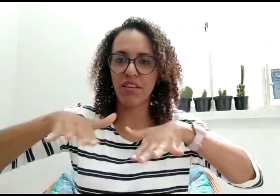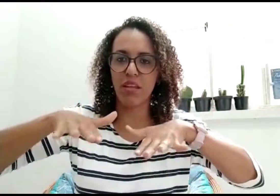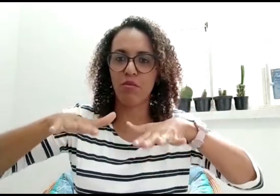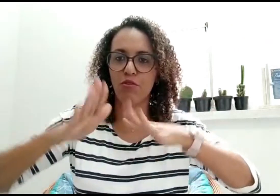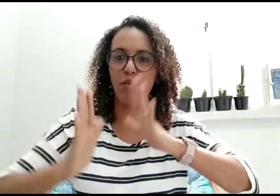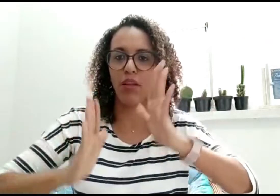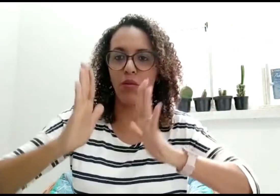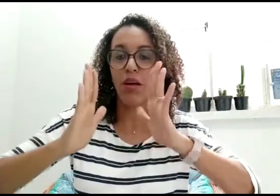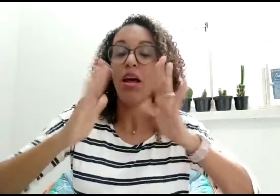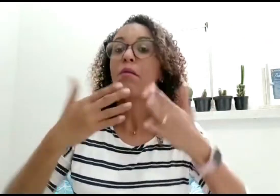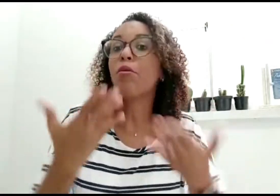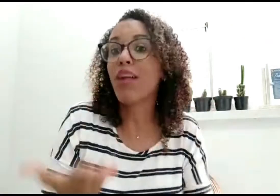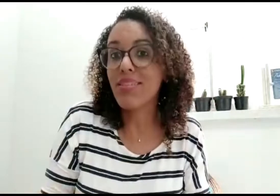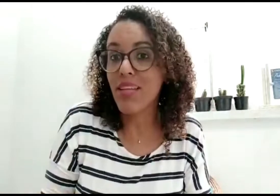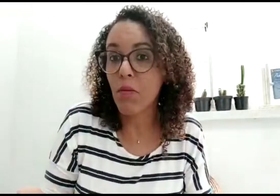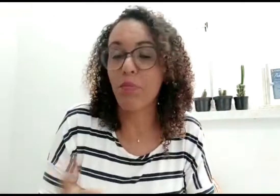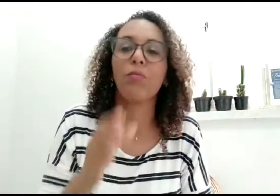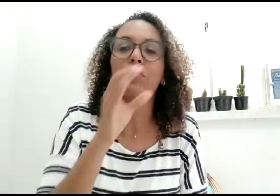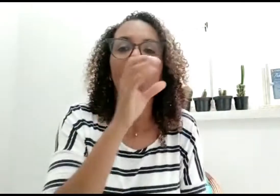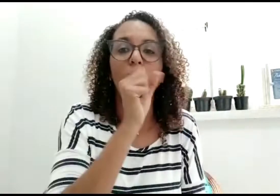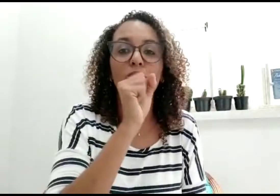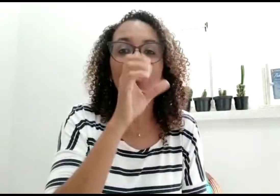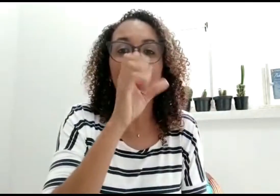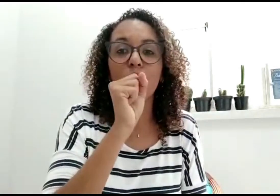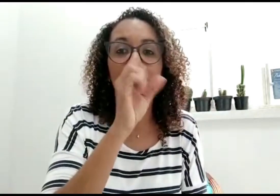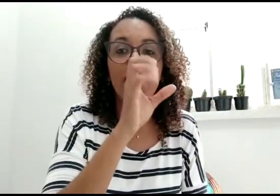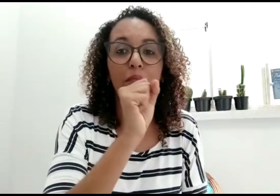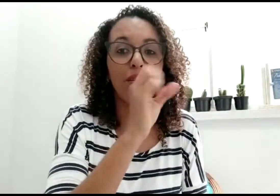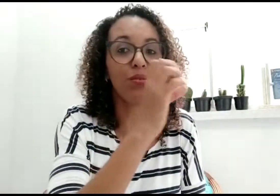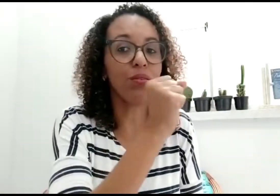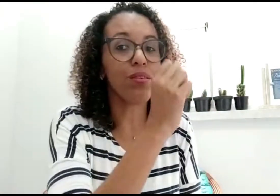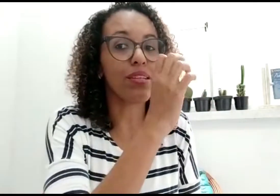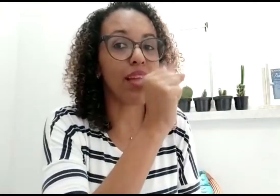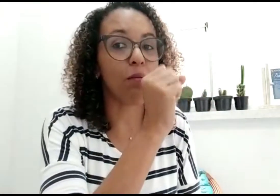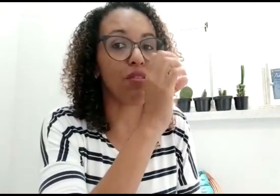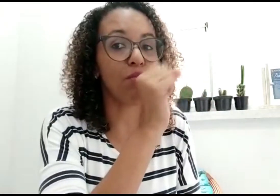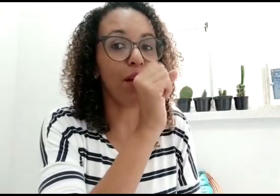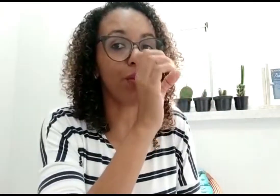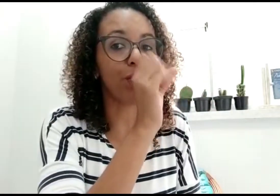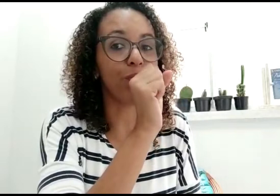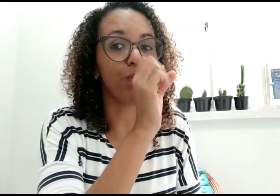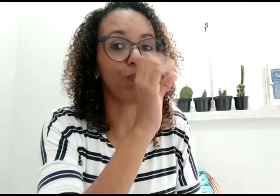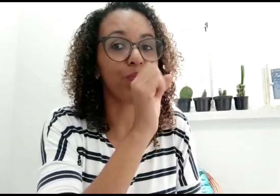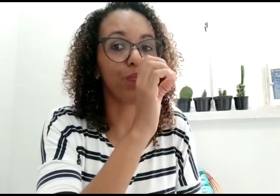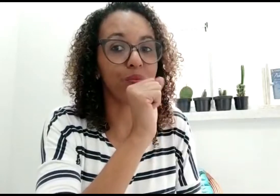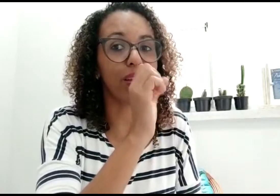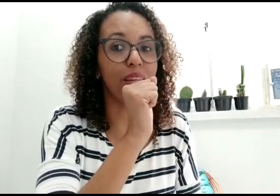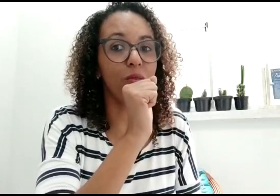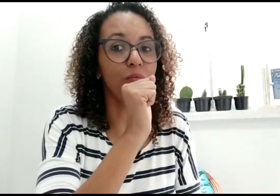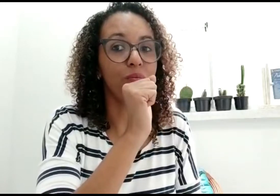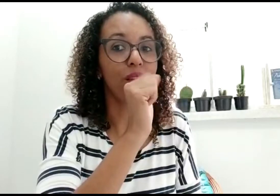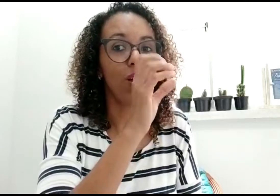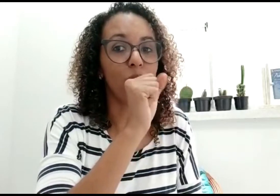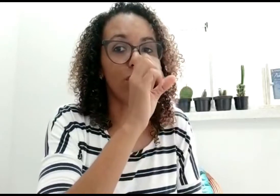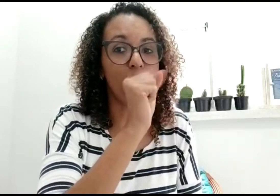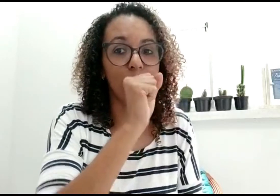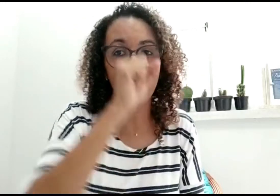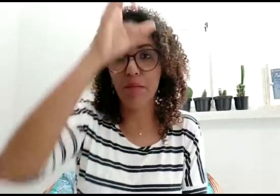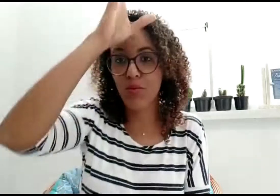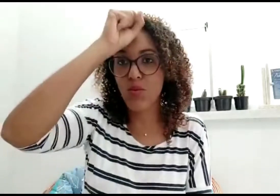ter movimento. Por exemplo, o sinal de sábado tem movimento, entendeu? O sinal de sábado, o